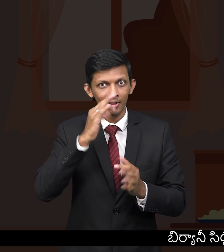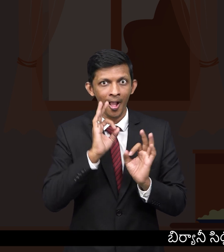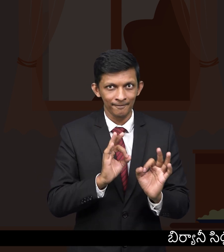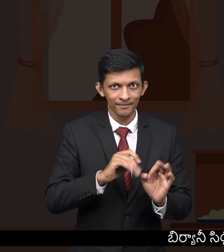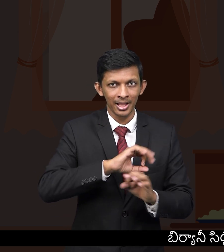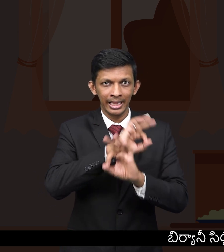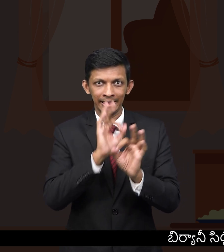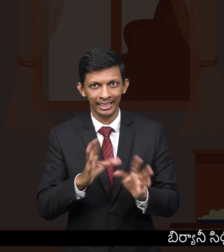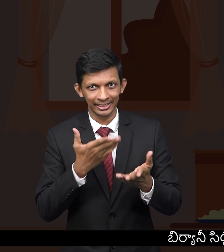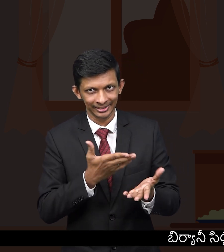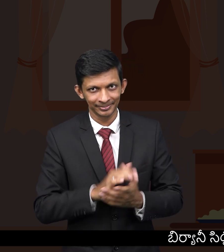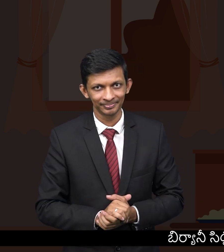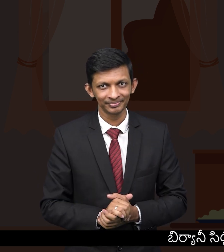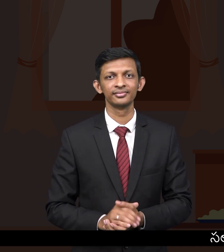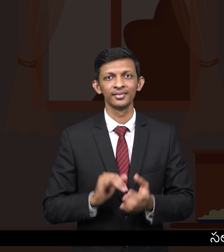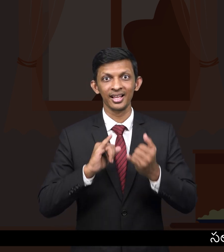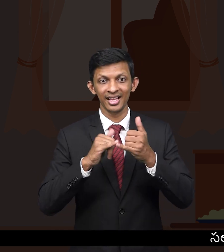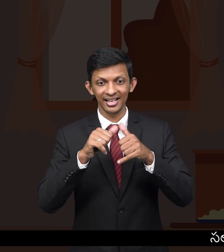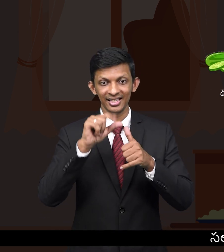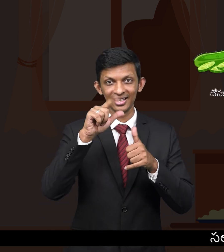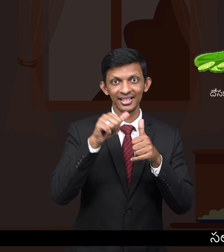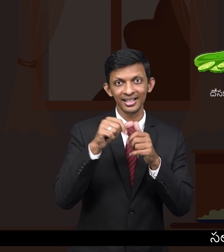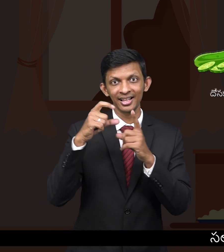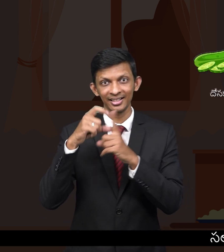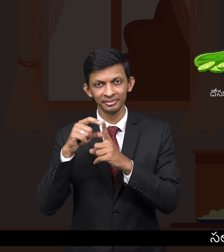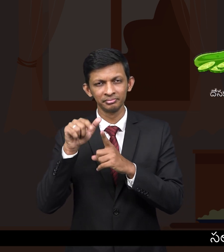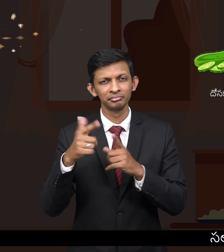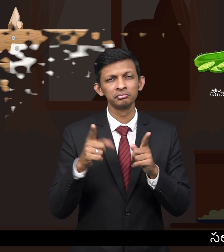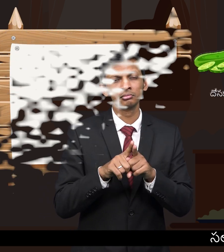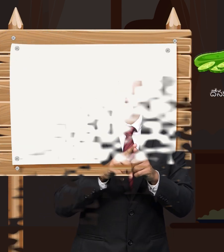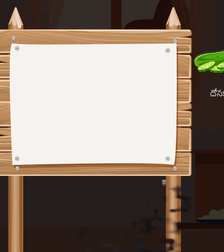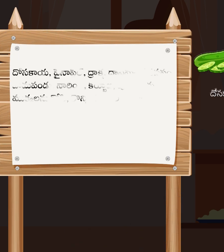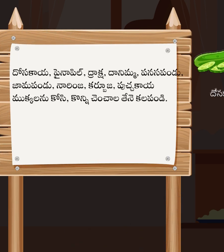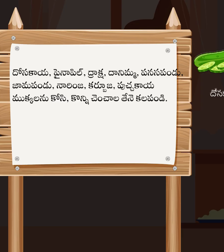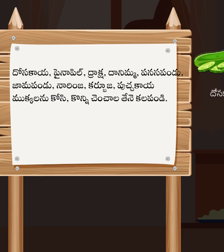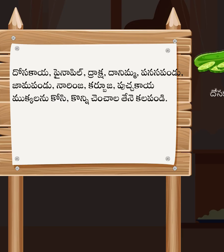బిర్యానీ సిద్ధంగా ఉంది. సాలడ్,